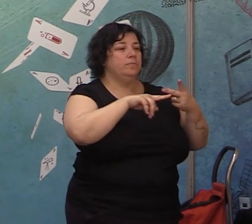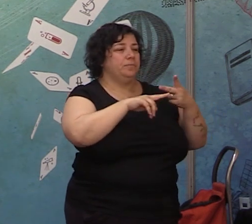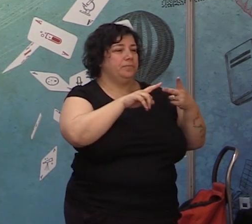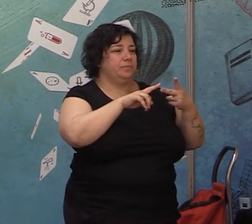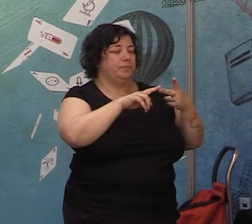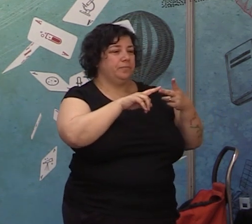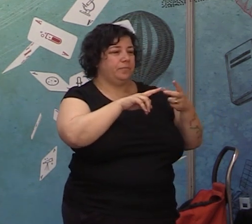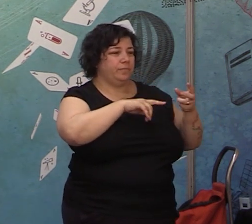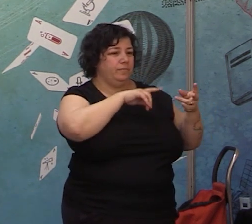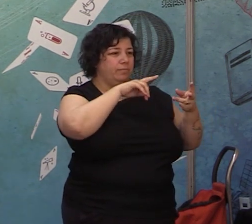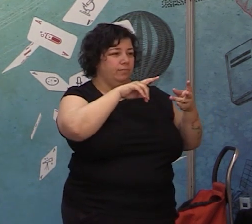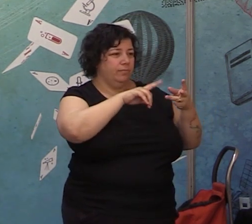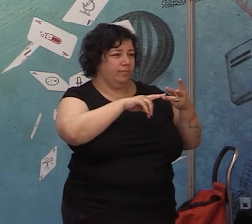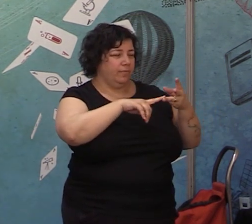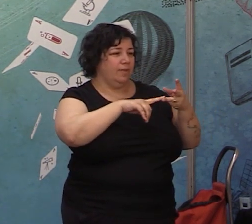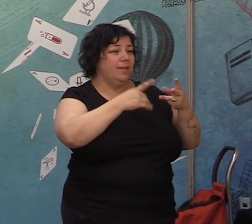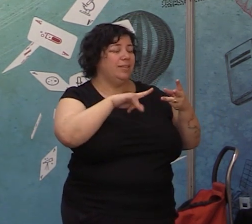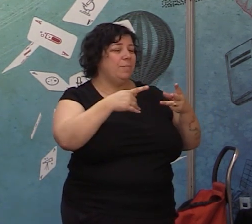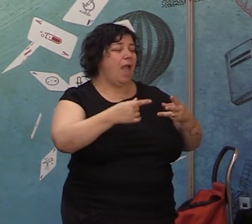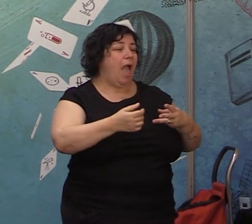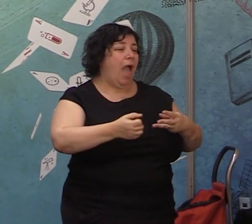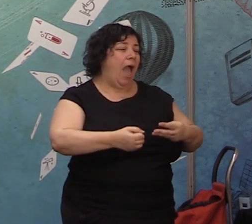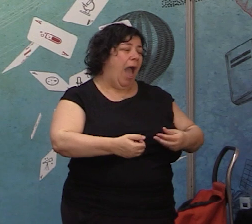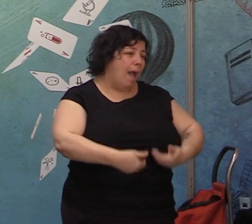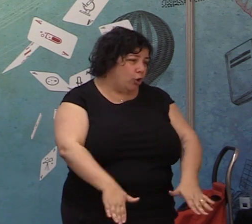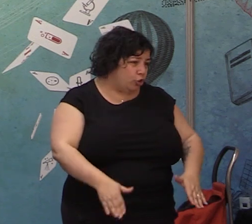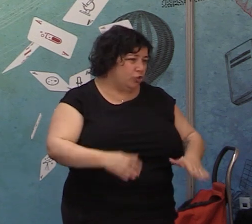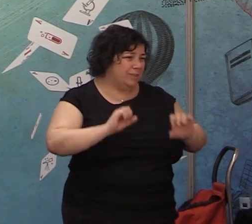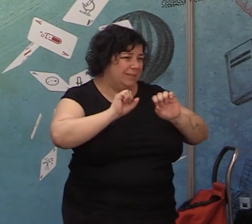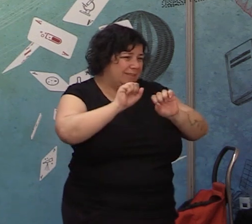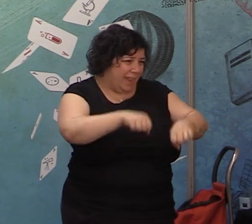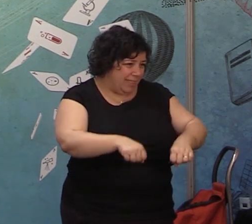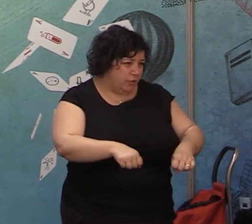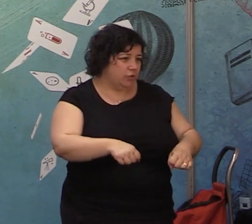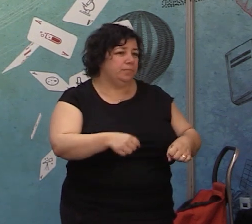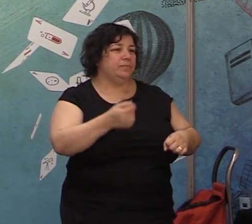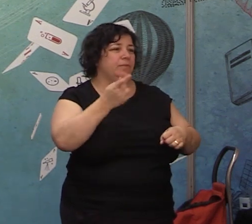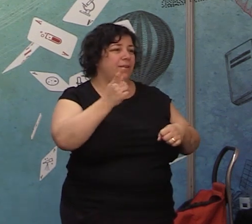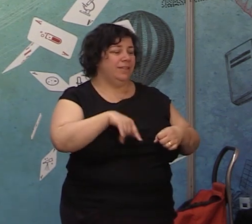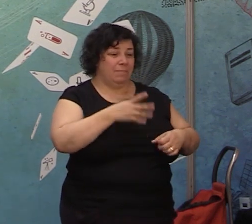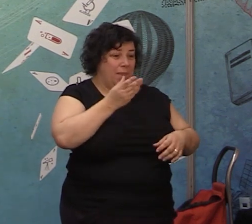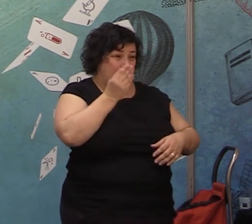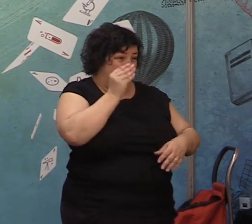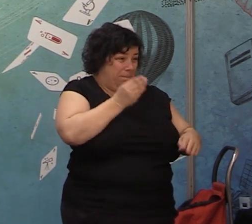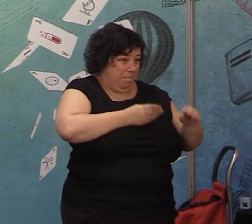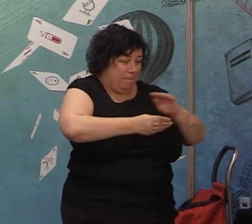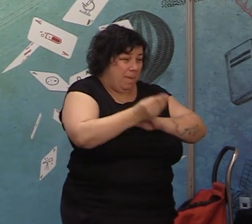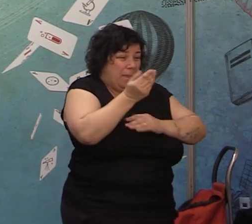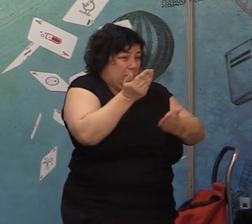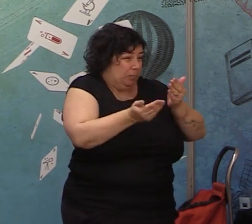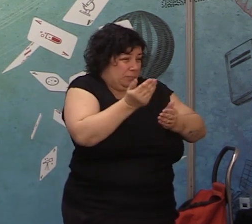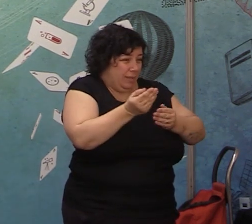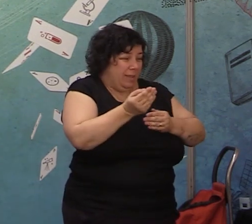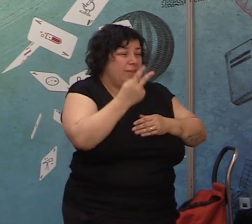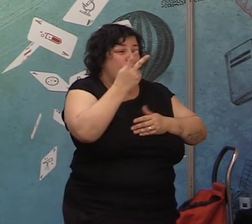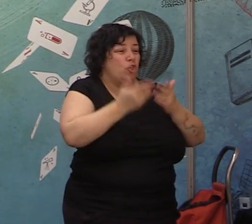embarazo, tener abortos tardíos, tener recién nacidos de bajo peso, por